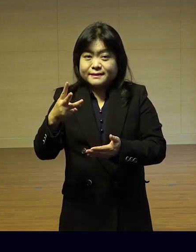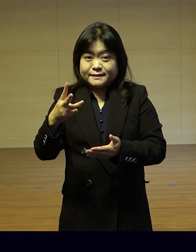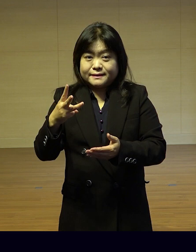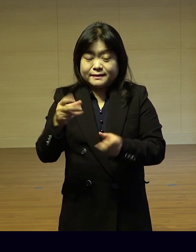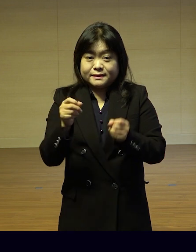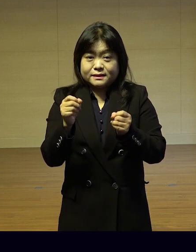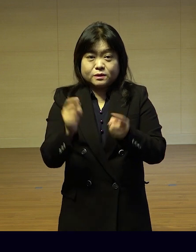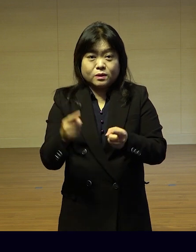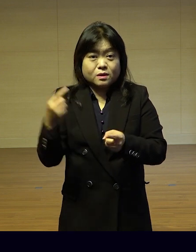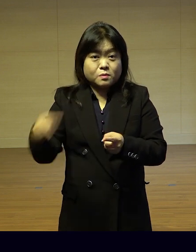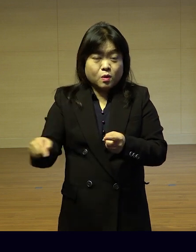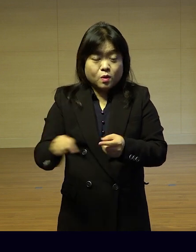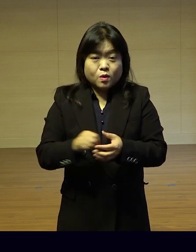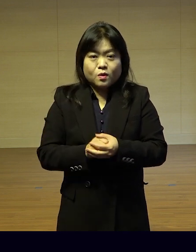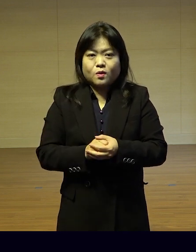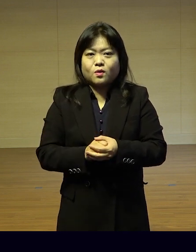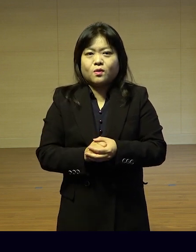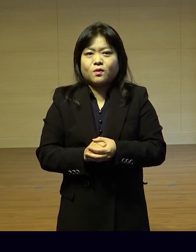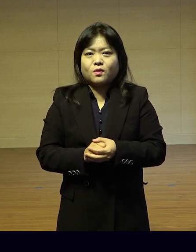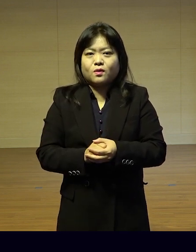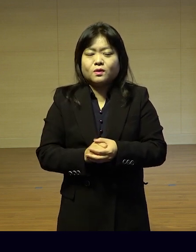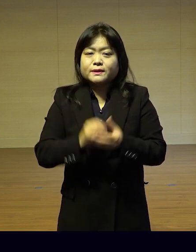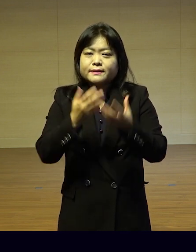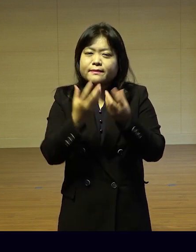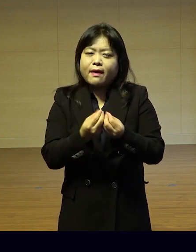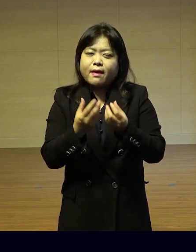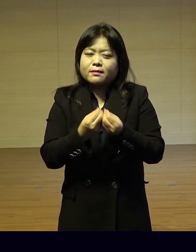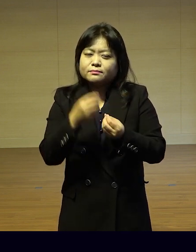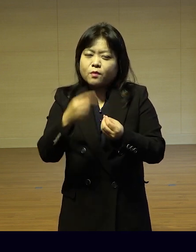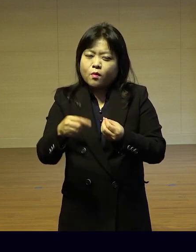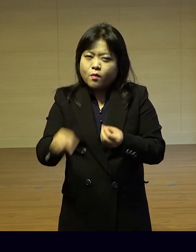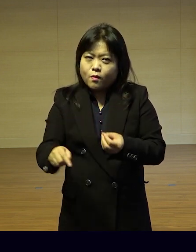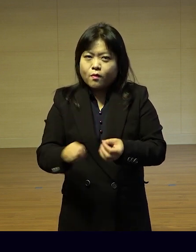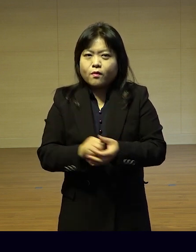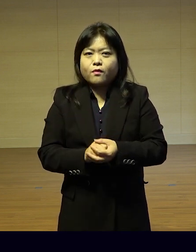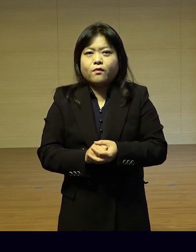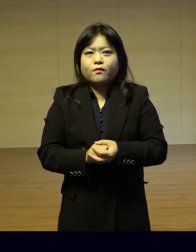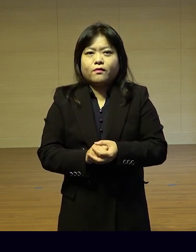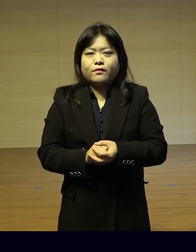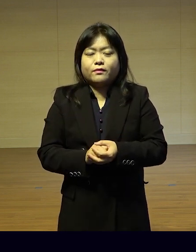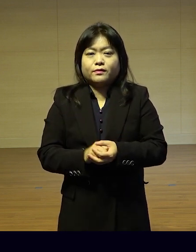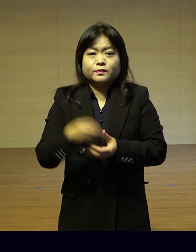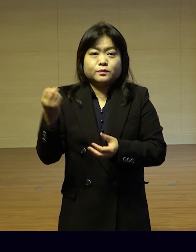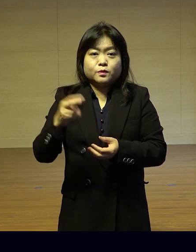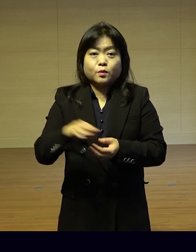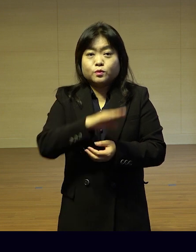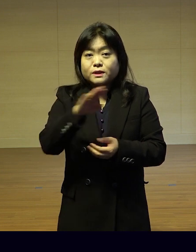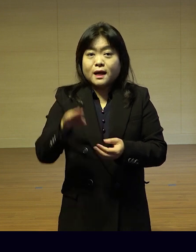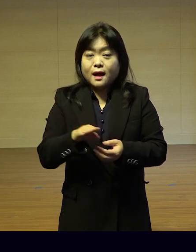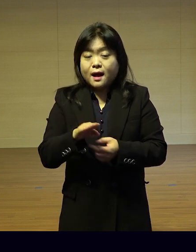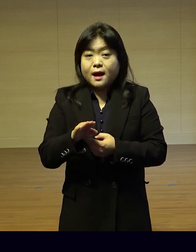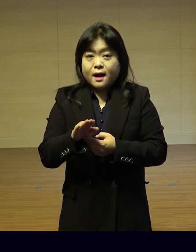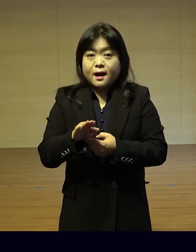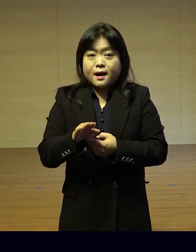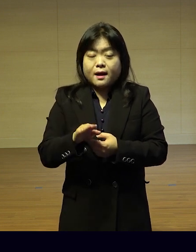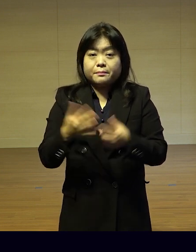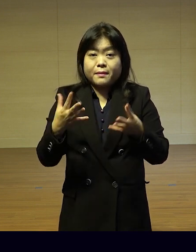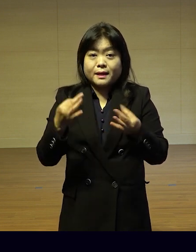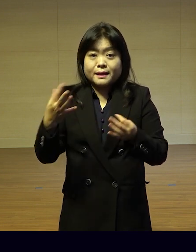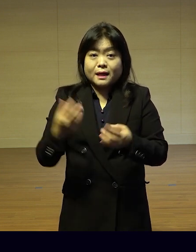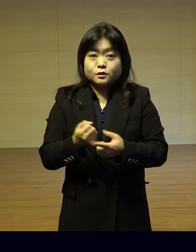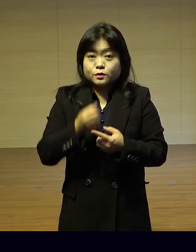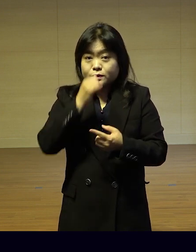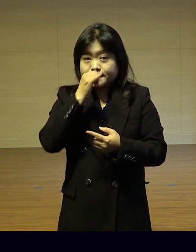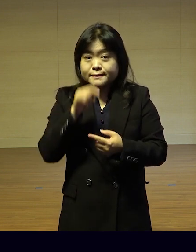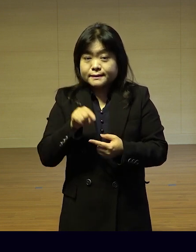모멘트가 무엇인가, 또 신뢰로 어떤 것을 들 수 있는가, 그다음에 우리들이 많이 갖고